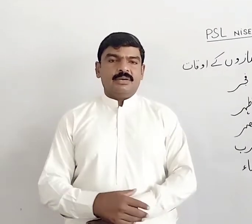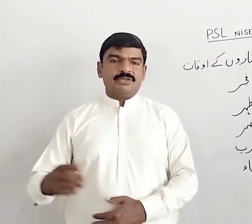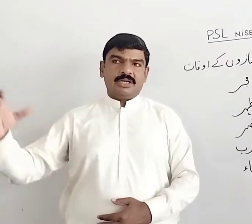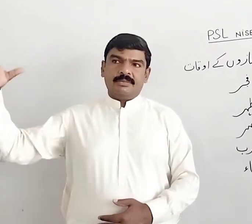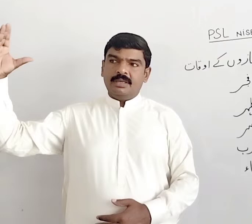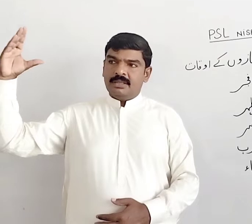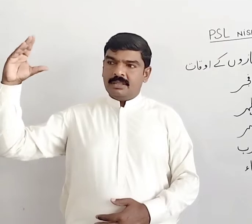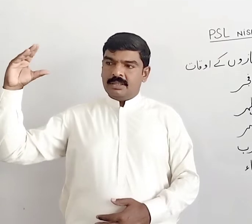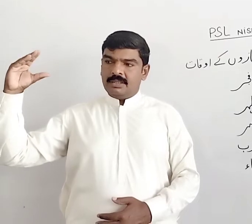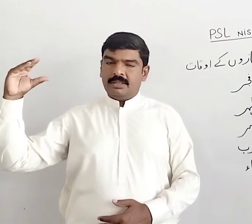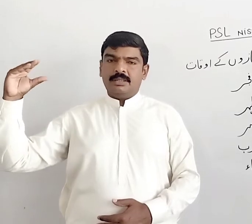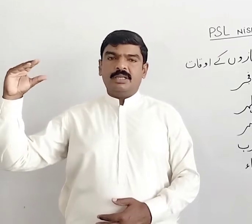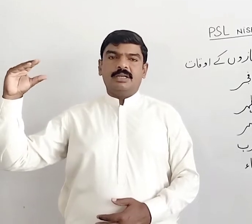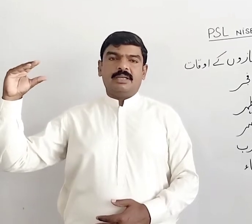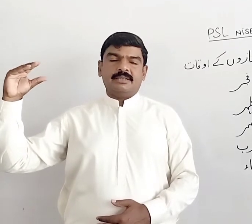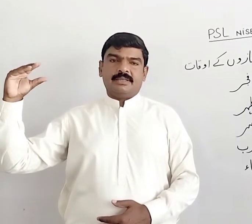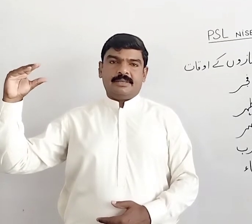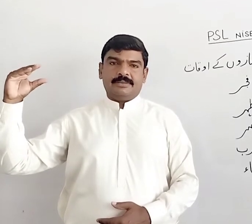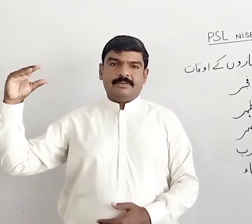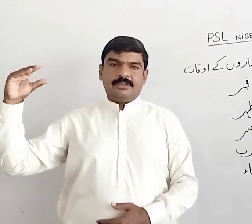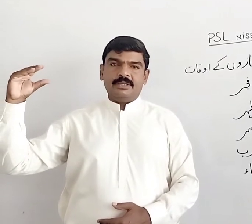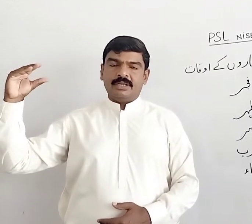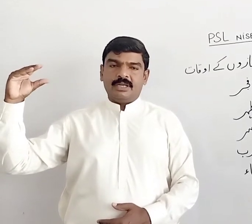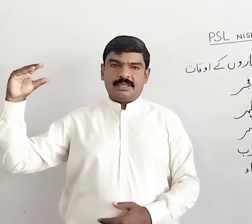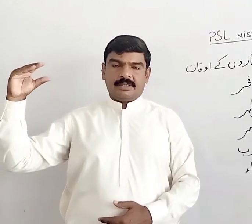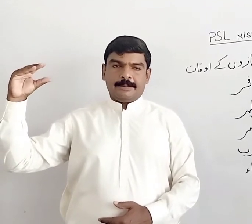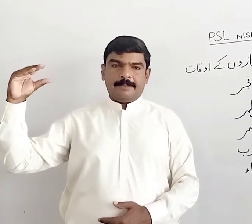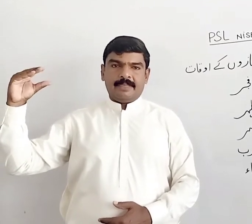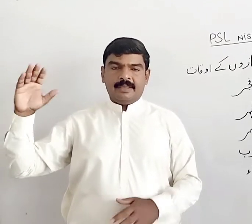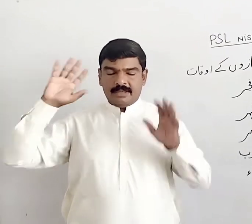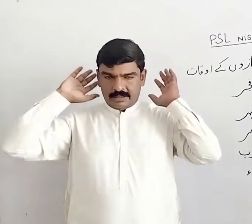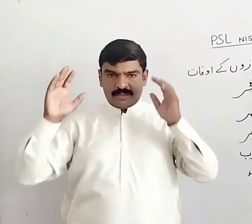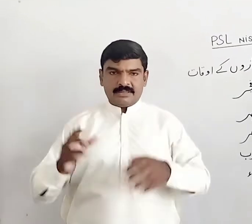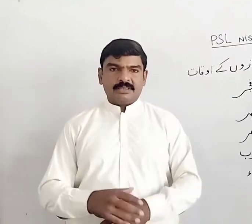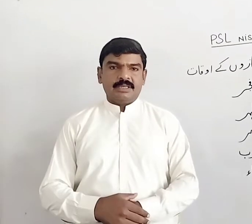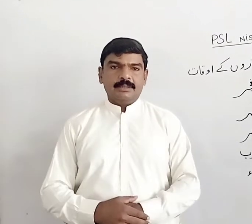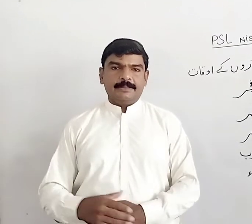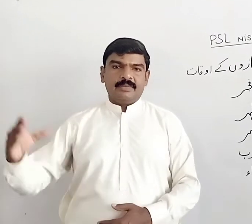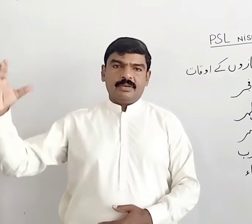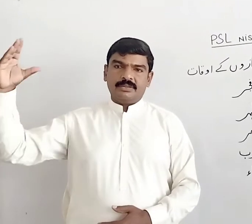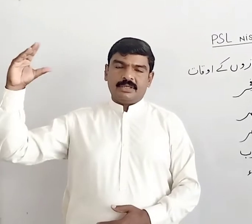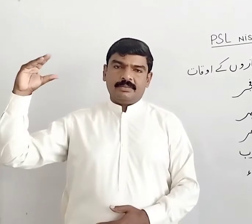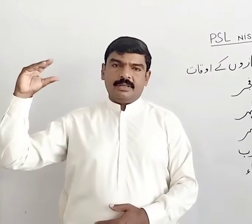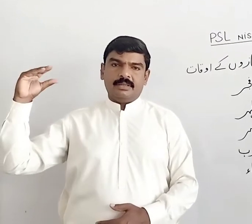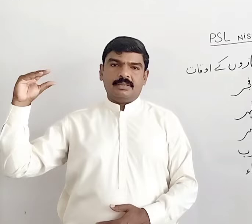اور ساتھ میں دن ڈھلنے کا سائن، اتنا ہاتھ رکھنا ہے، نماز کا سائن اور ساتھ میں